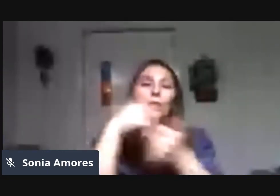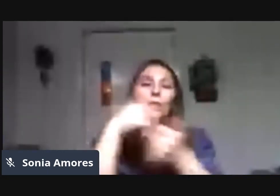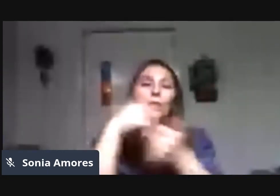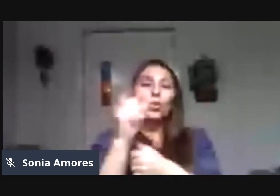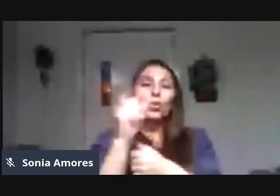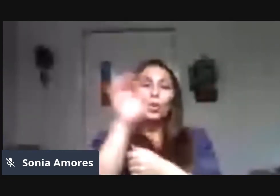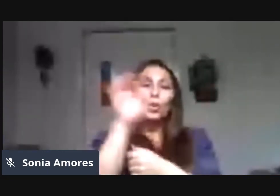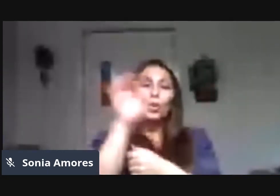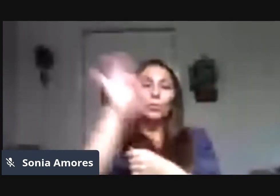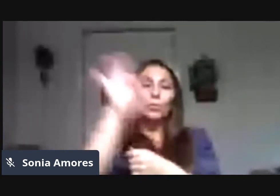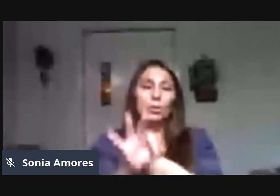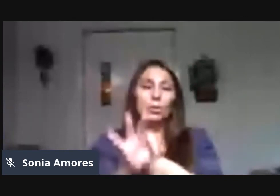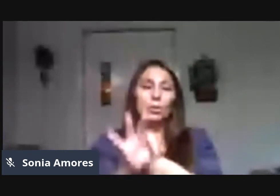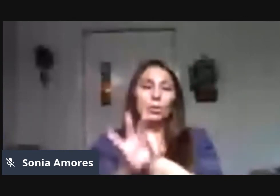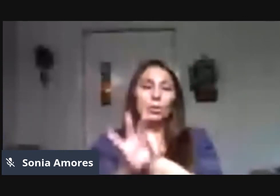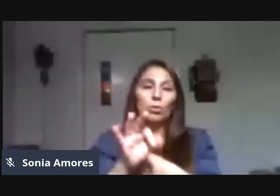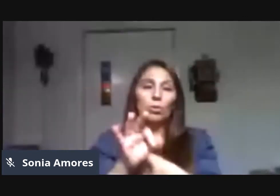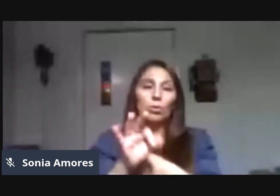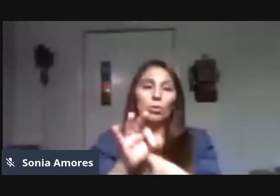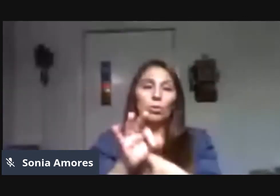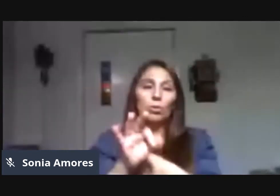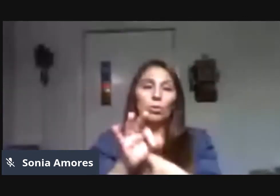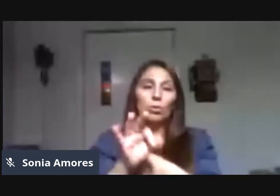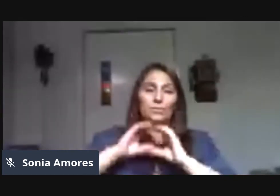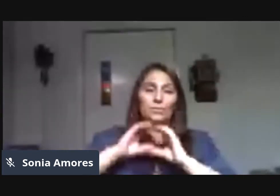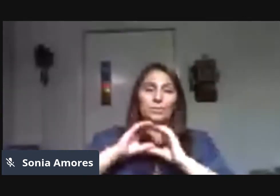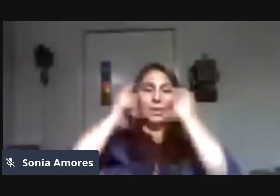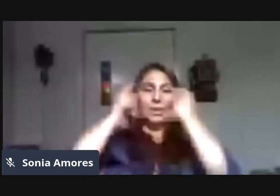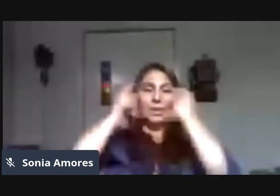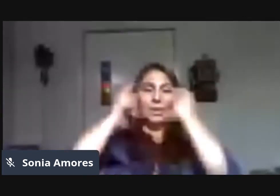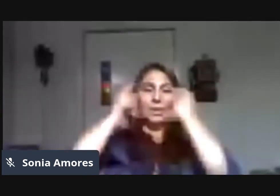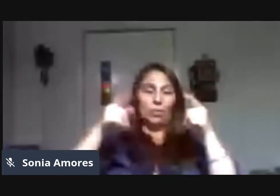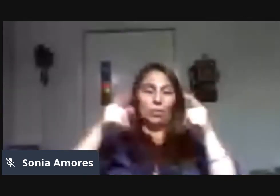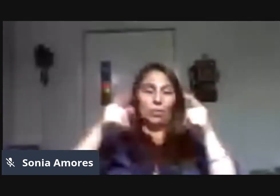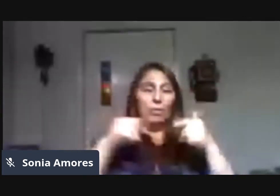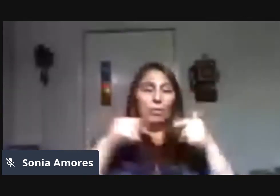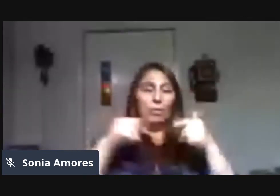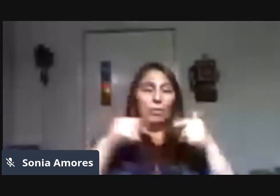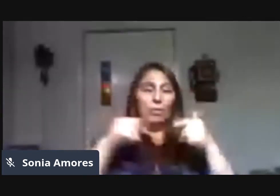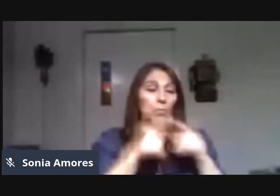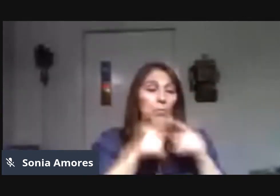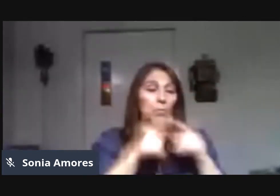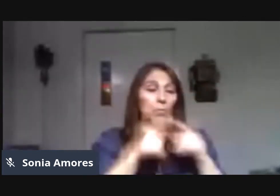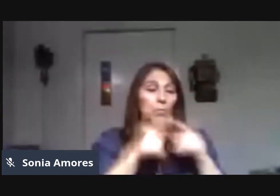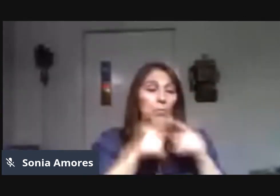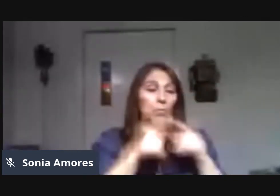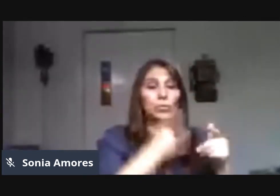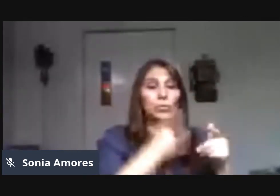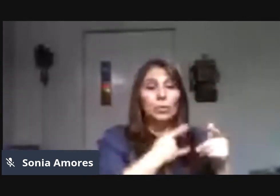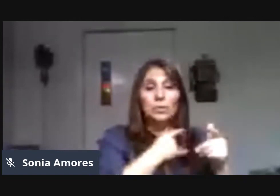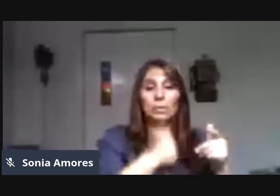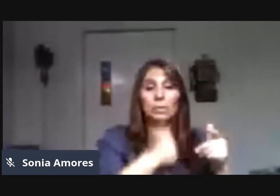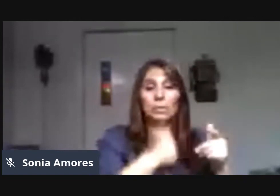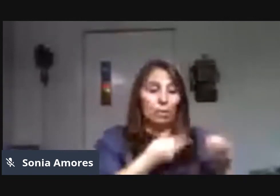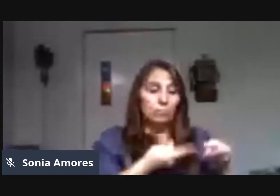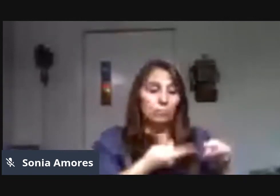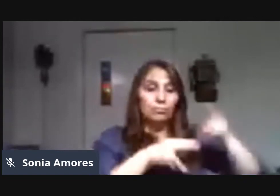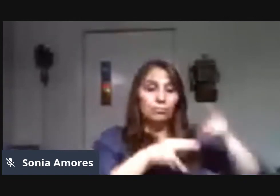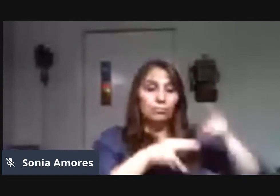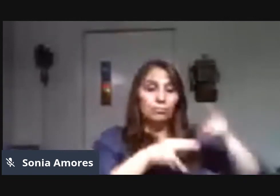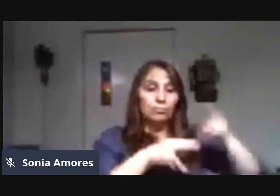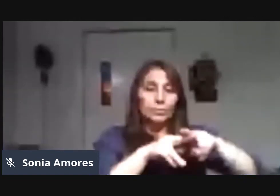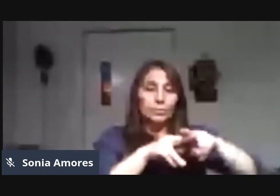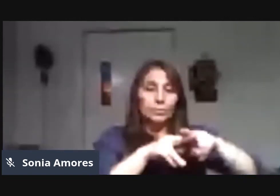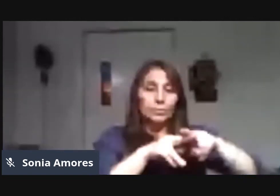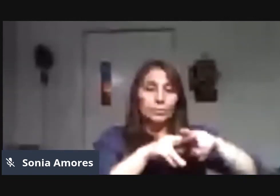algunas universidades públicas cubren parte de sus recursos, por ejemplo en la Universidad Militar, con los costos de matrícula cargados a los